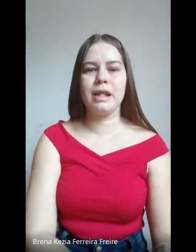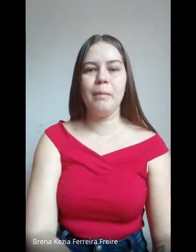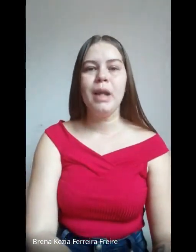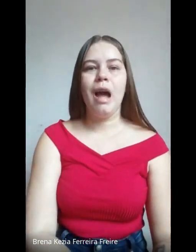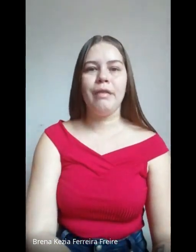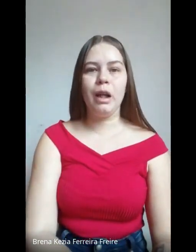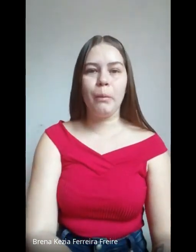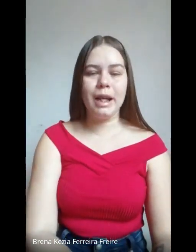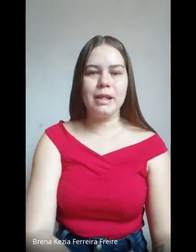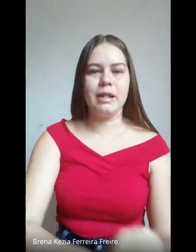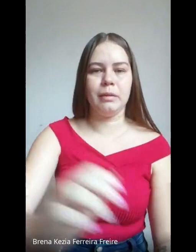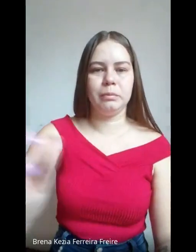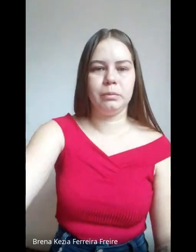a frequência.